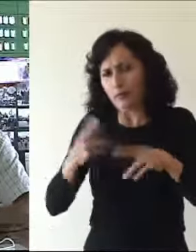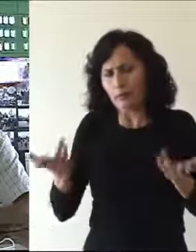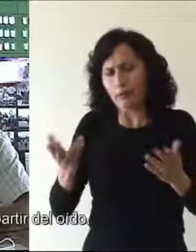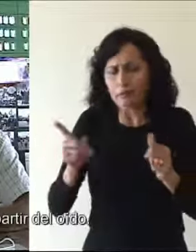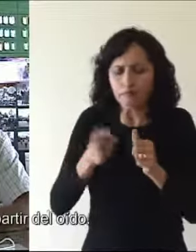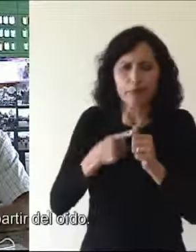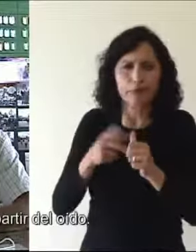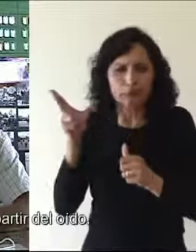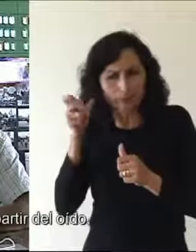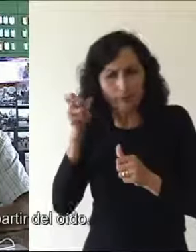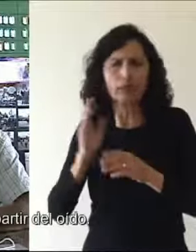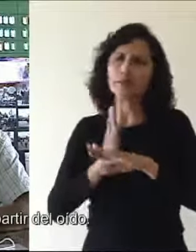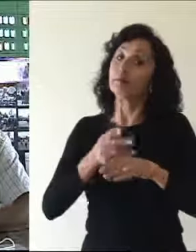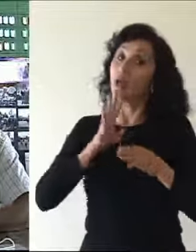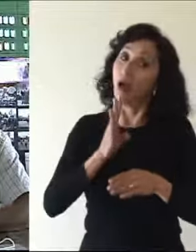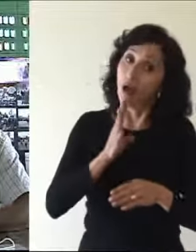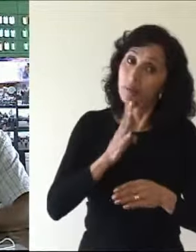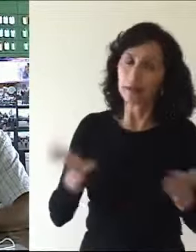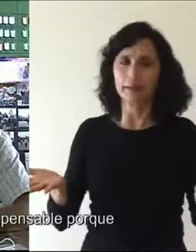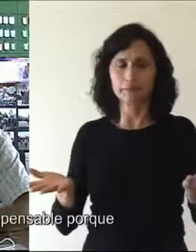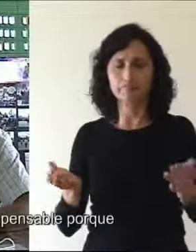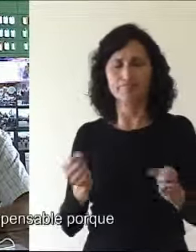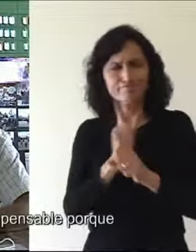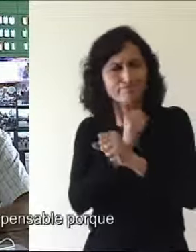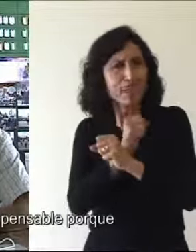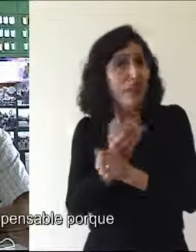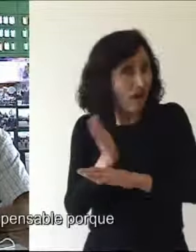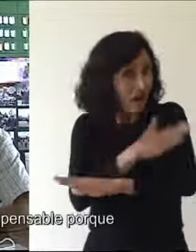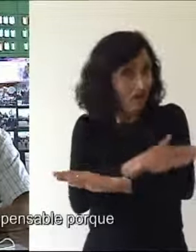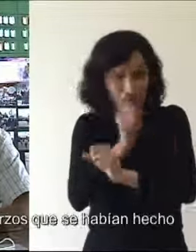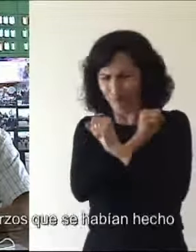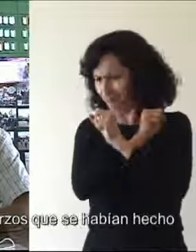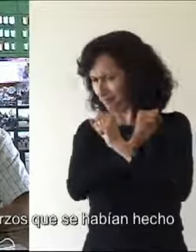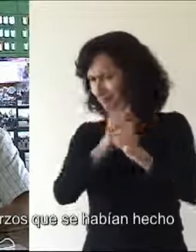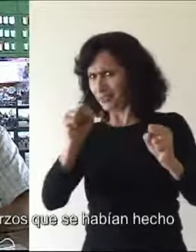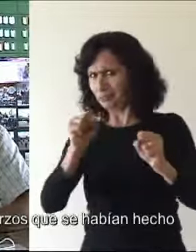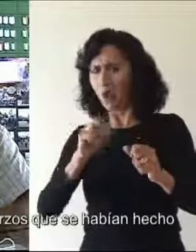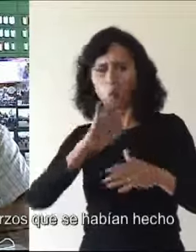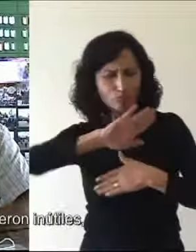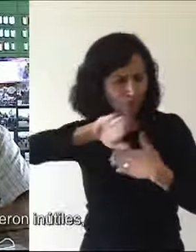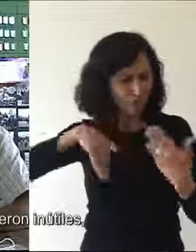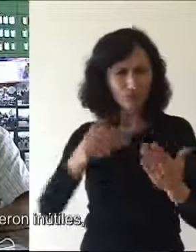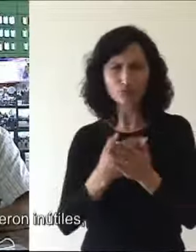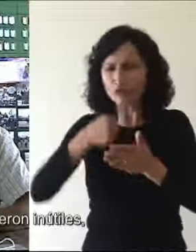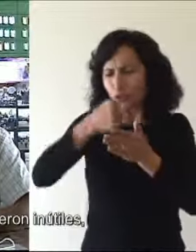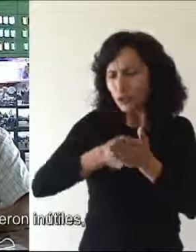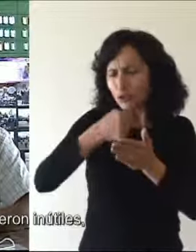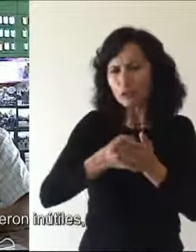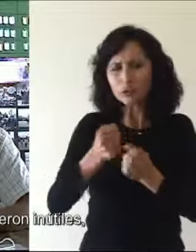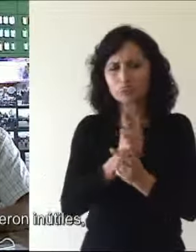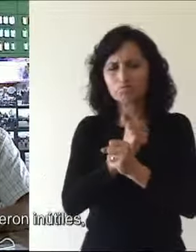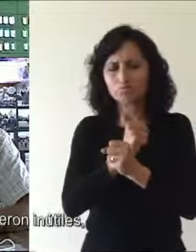hablar a partir del oír. Era impensable porque todos los esfuerzos que se habían hecho fueron